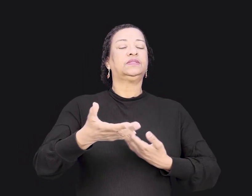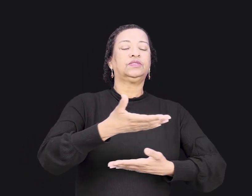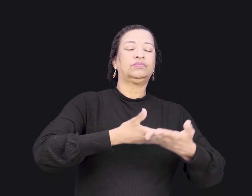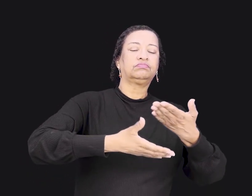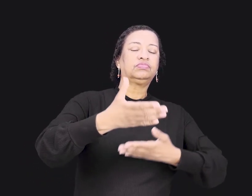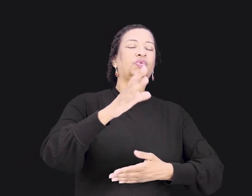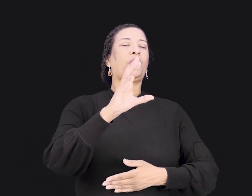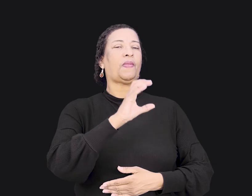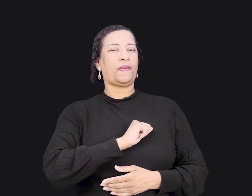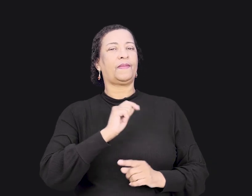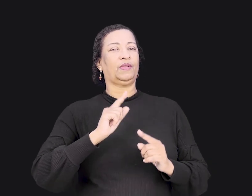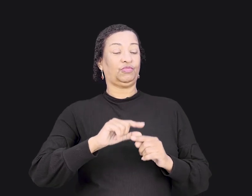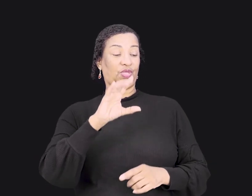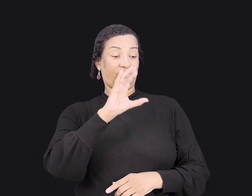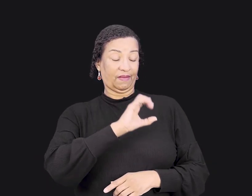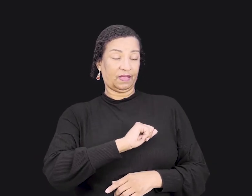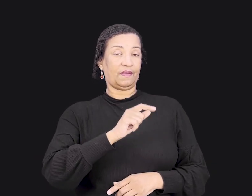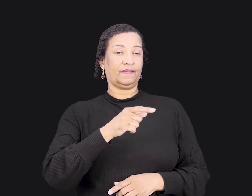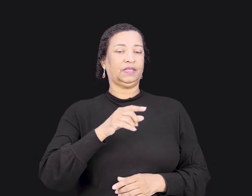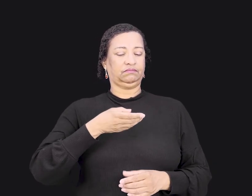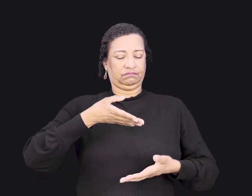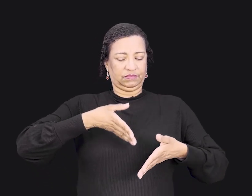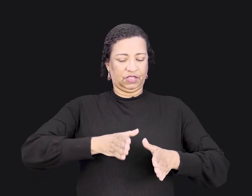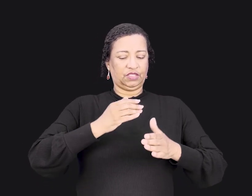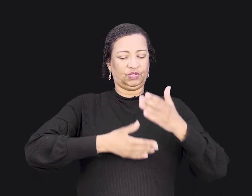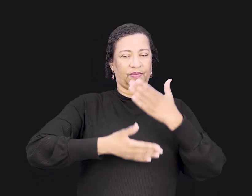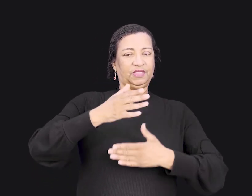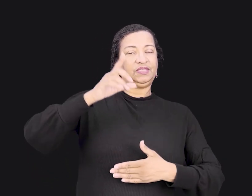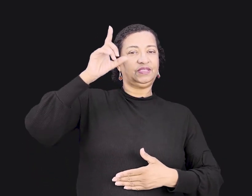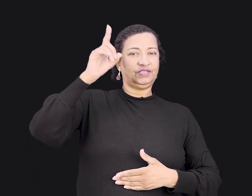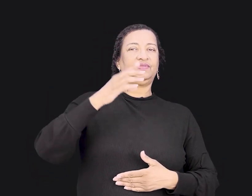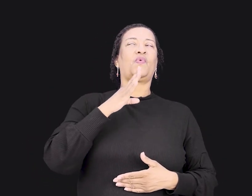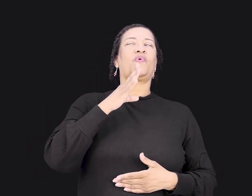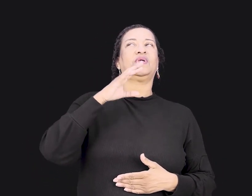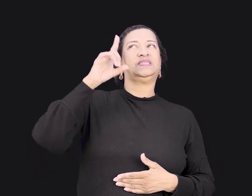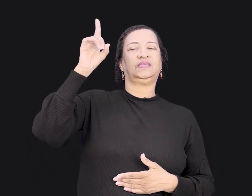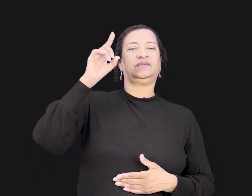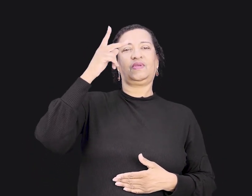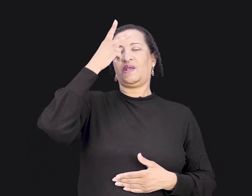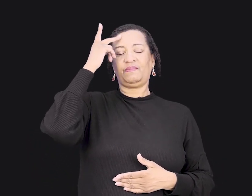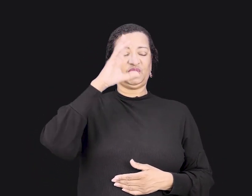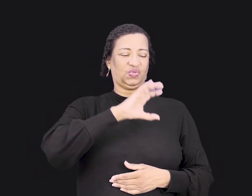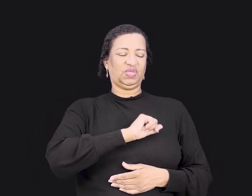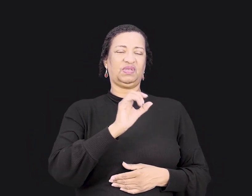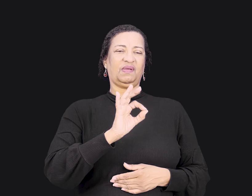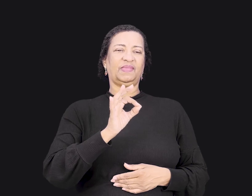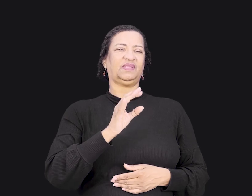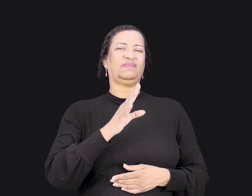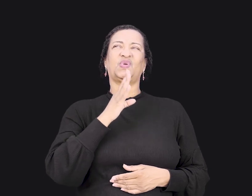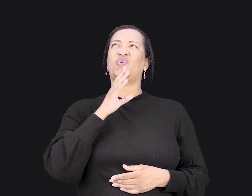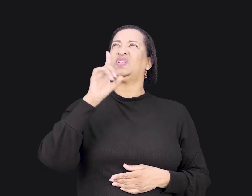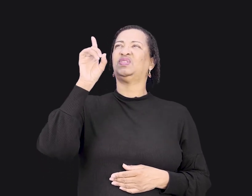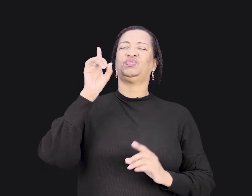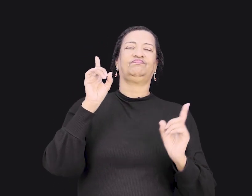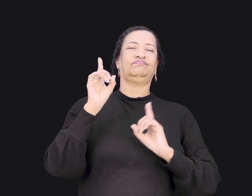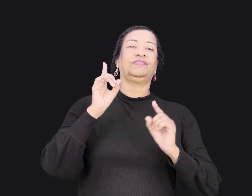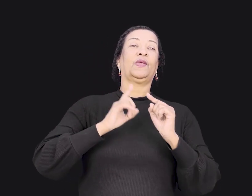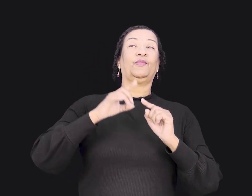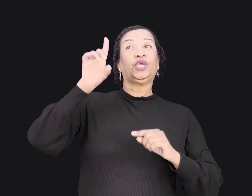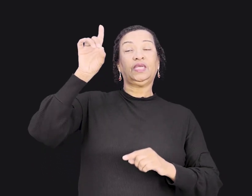é nascido de Deus e conhece a Deus. Quem não ama não conhece a Deus, porque Deus é amor. Se você tivesse que